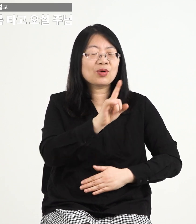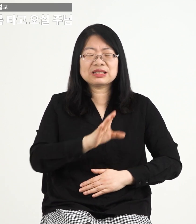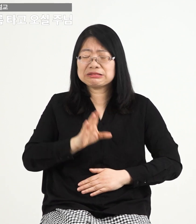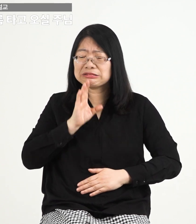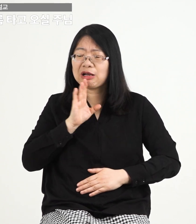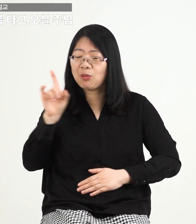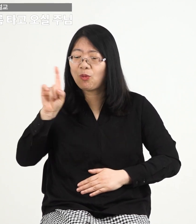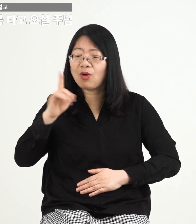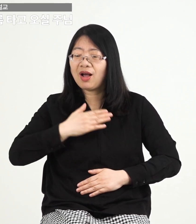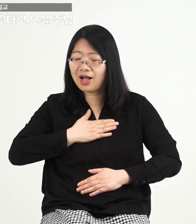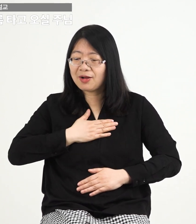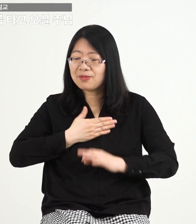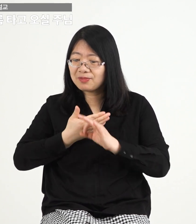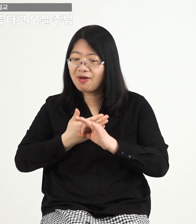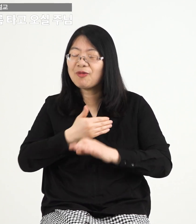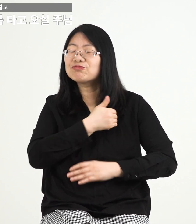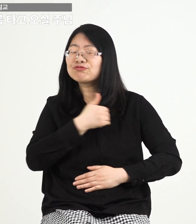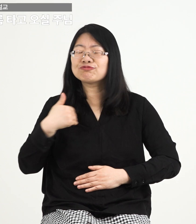돼요. 진짜.